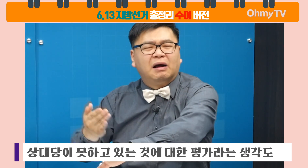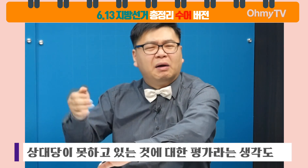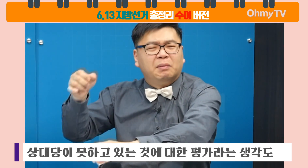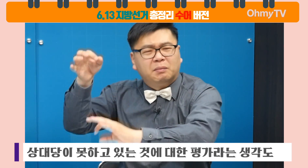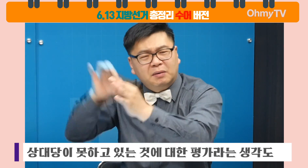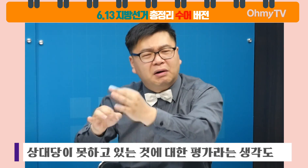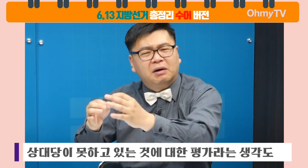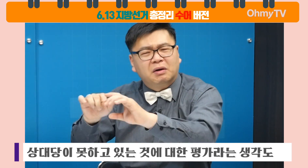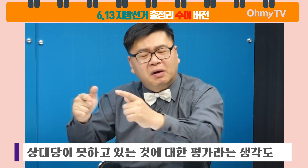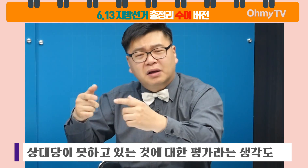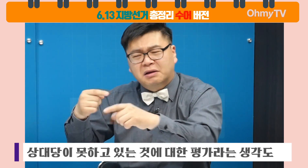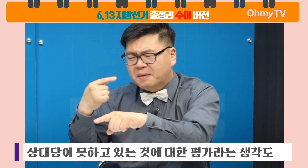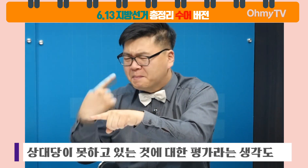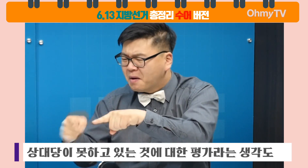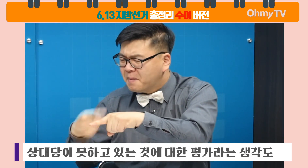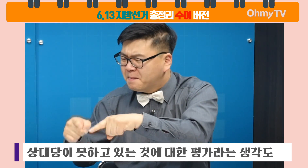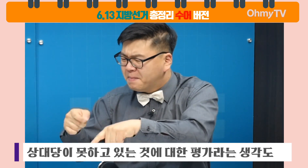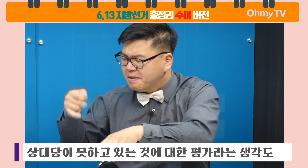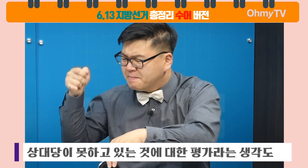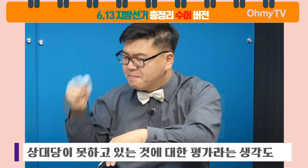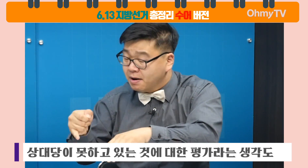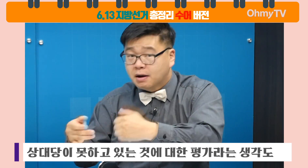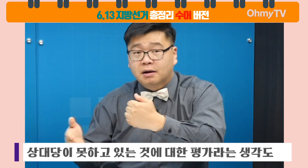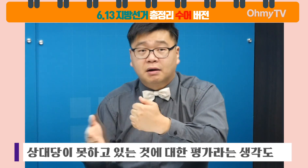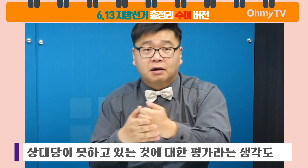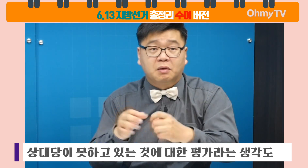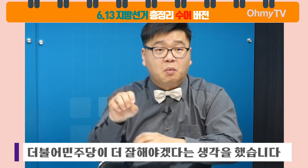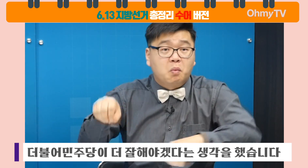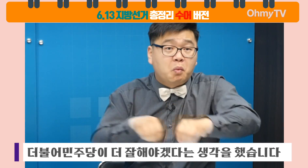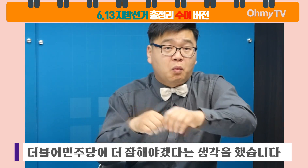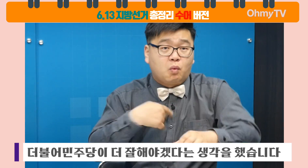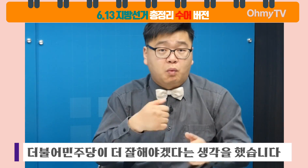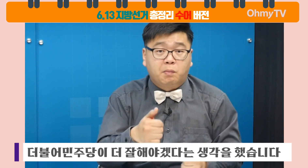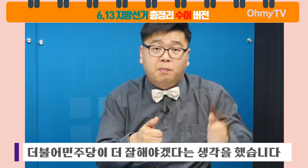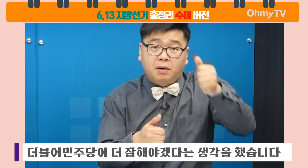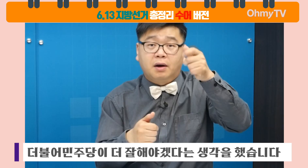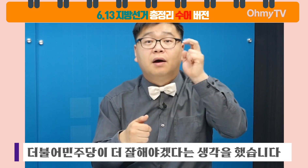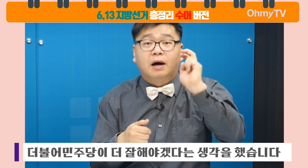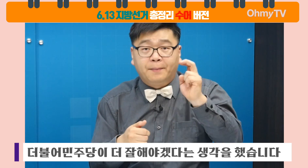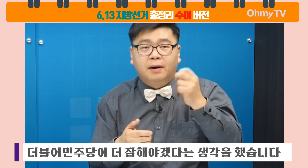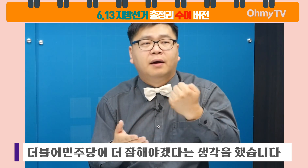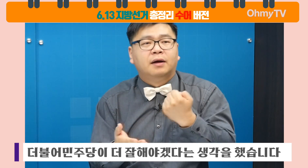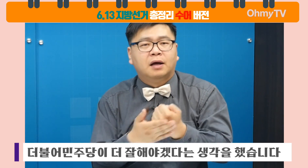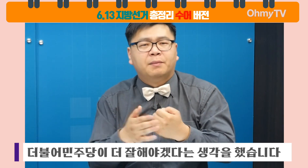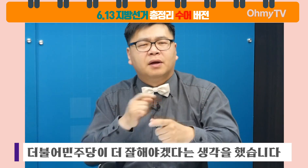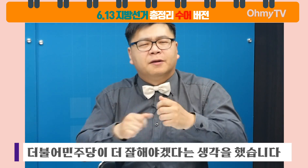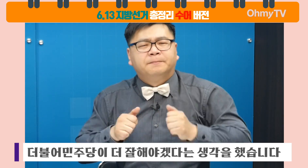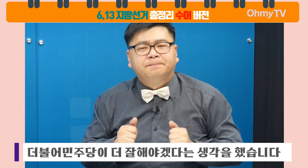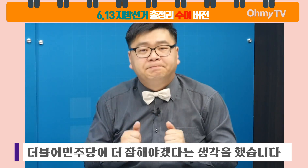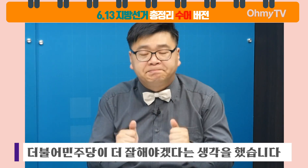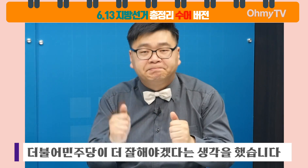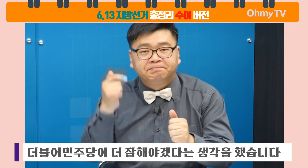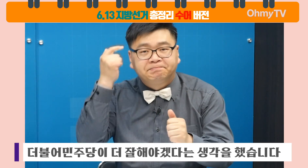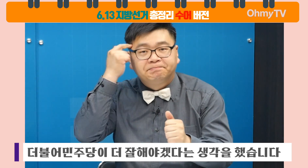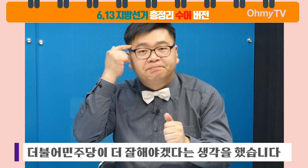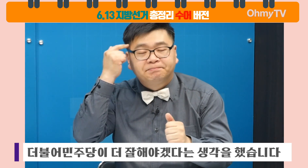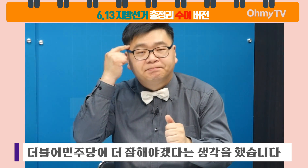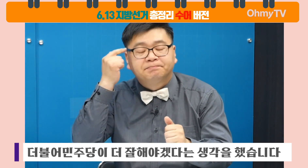명확한 평가가 내려지는 것이 아닐까라고 하는 생각이 들어서 저희가 진짜 좀 더 잘해야겠다라고 하는 생각을 많이 하게